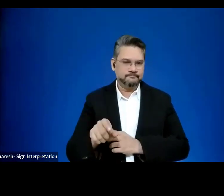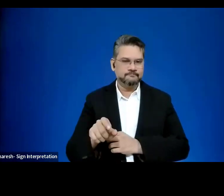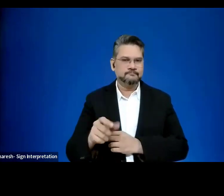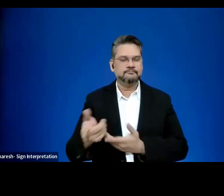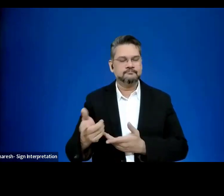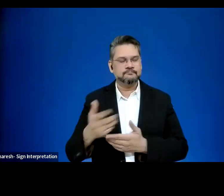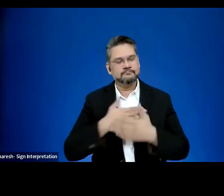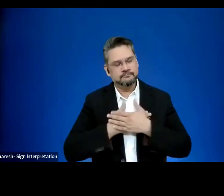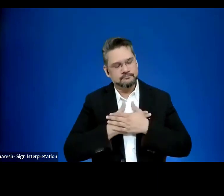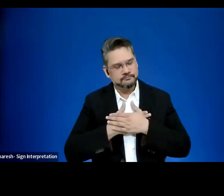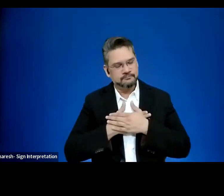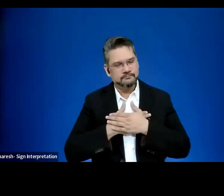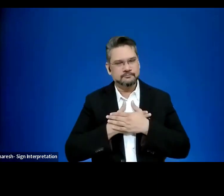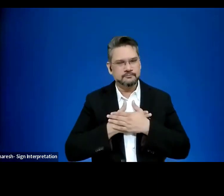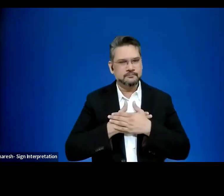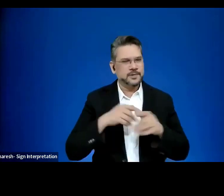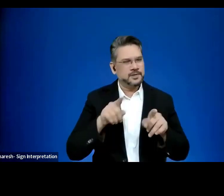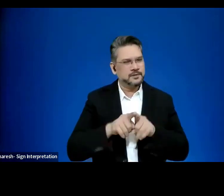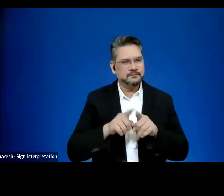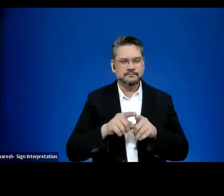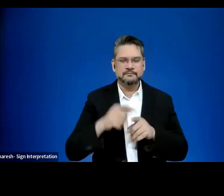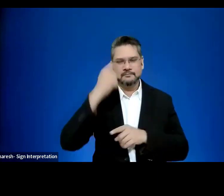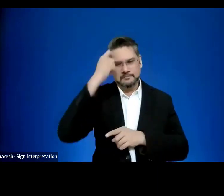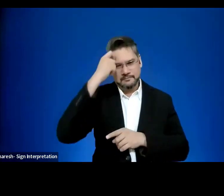及我们的博士。